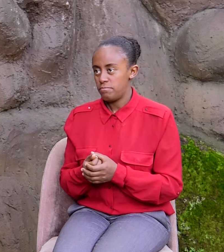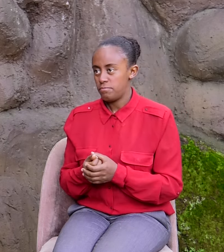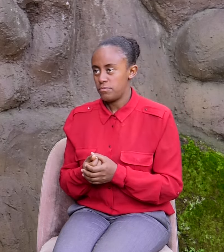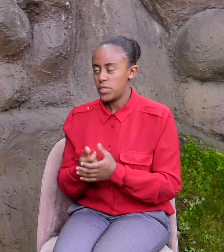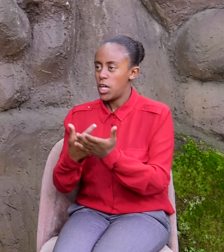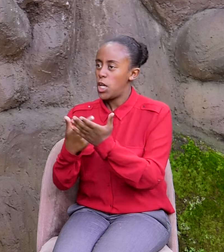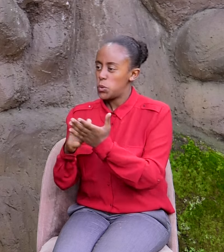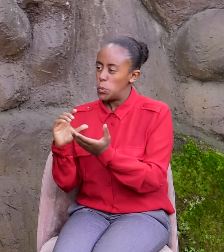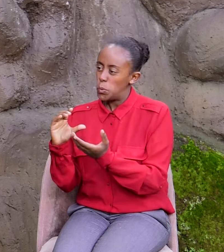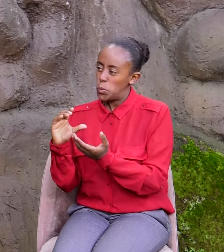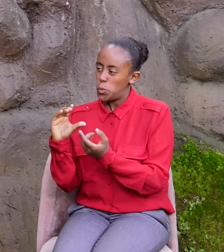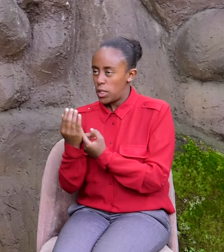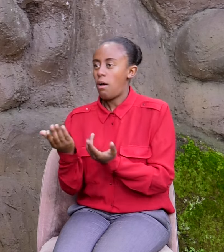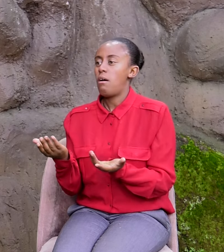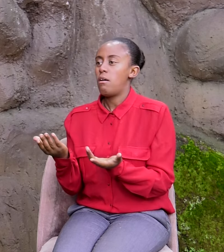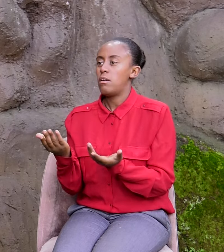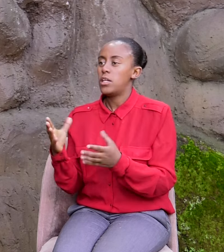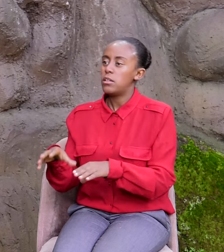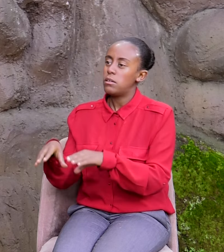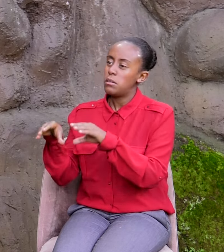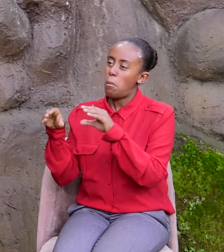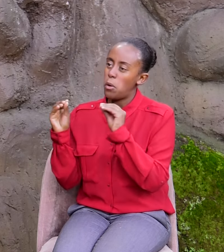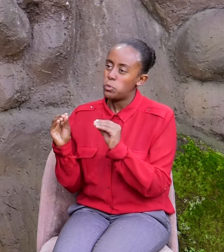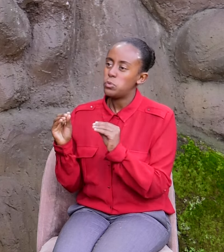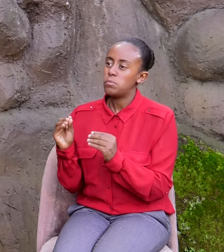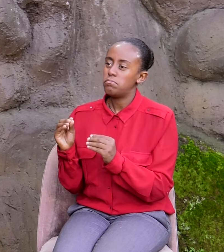እና ከሱ አንጻር ይመስለኛል ተማሪዎቹም